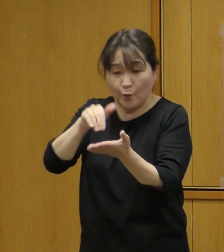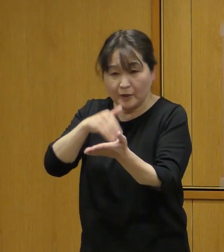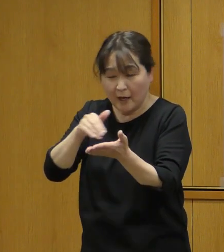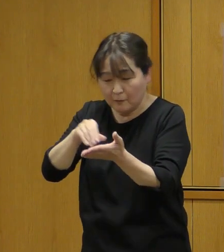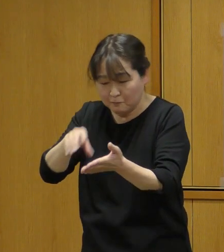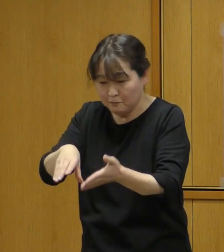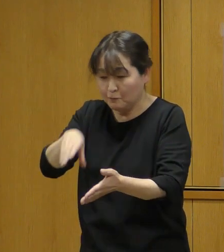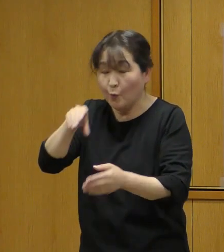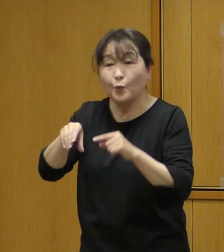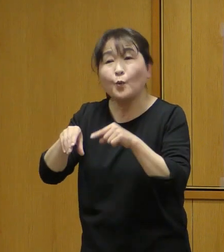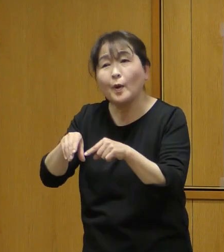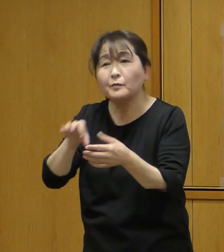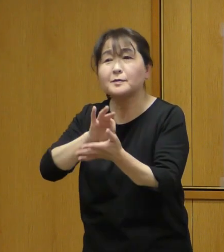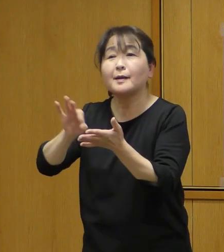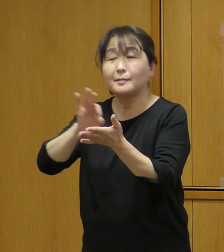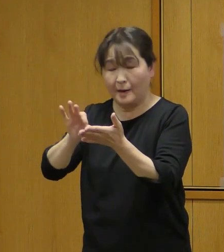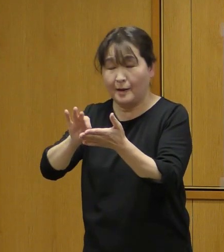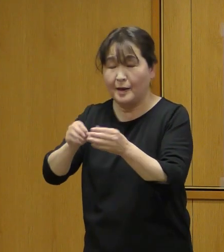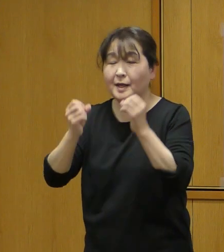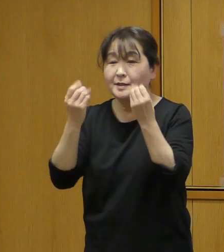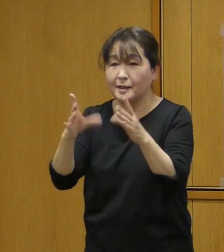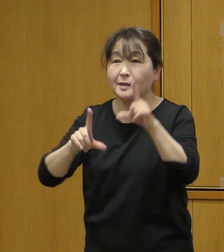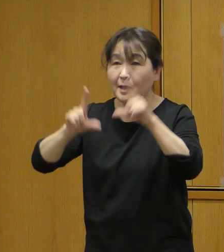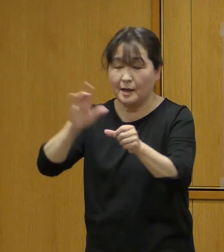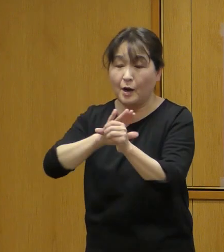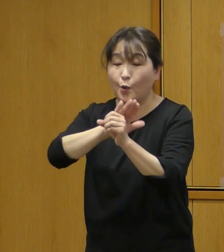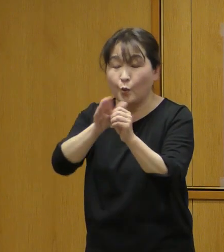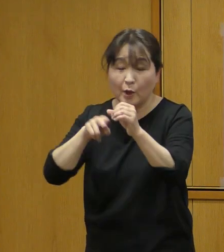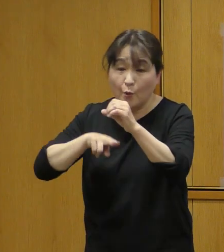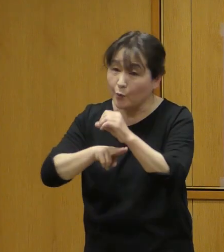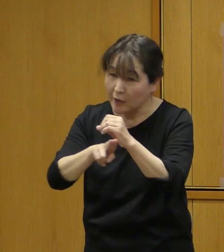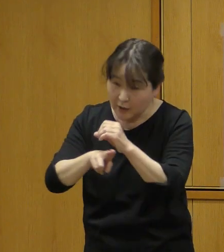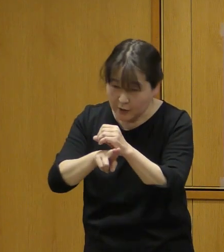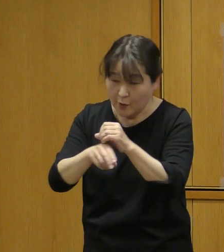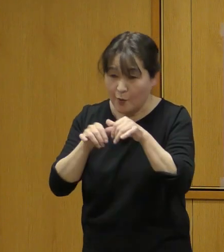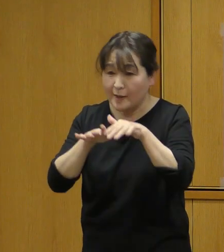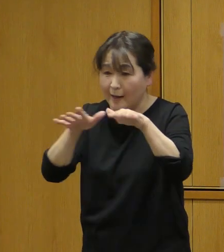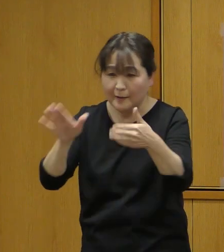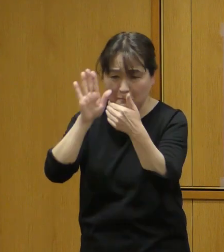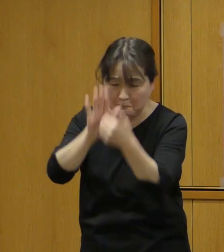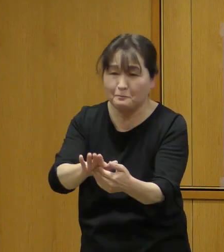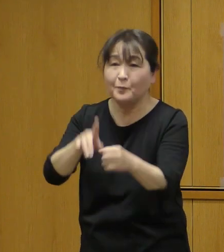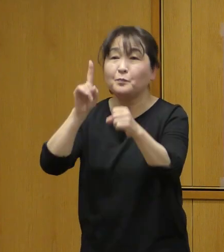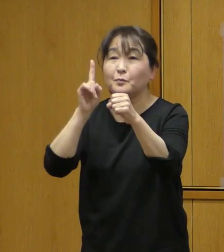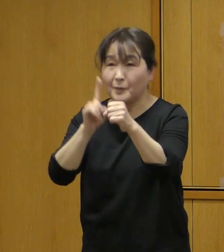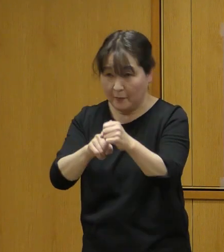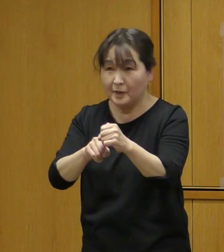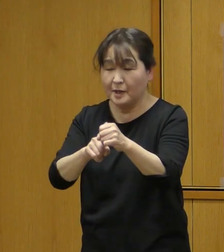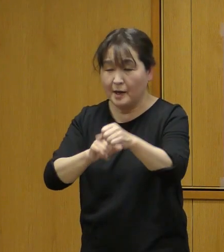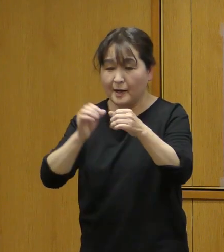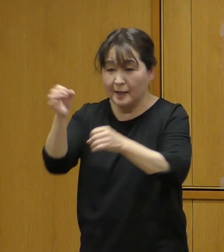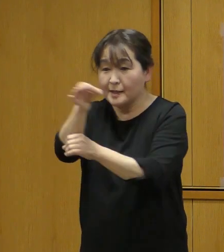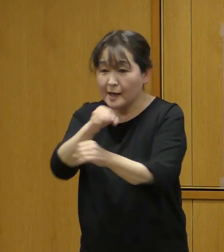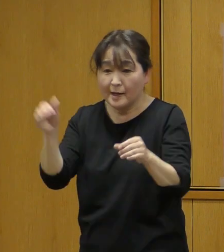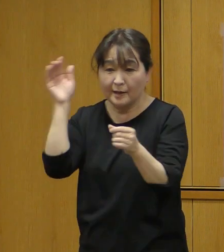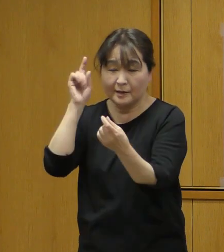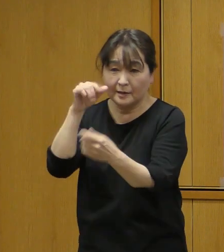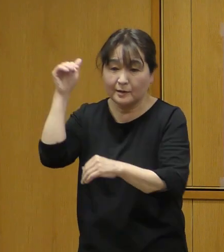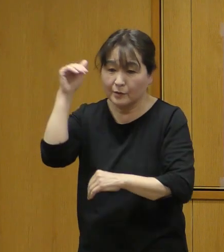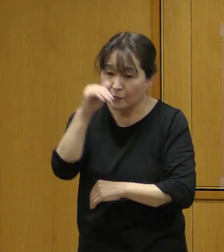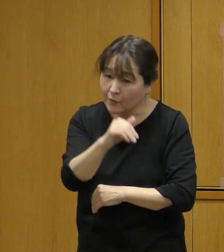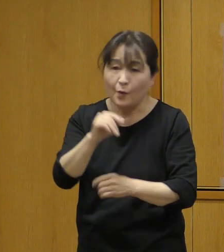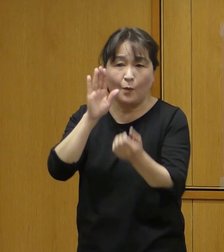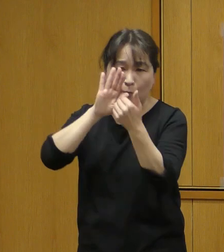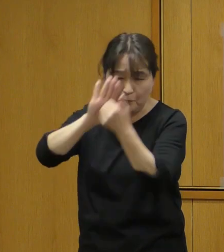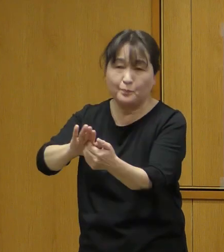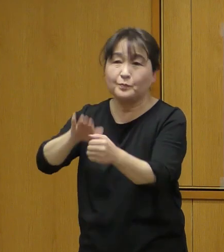、新型コロナウイルスの感染拡大を踏まえ、経済対策の取り組みや収束